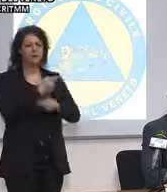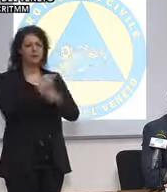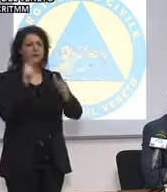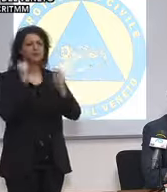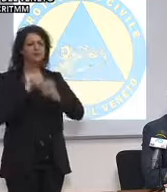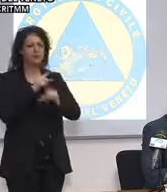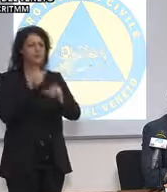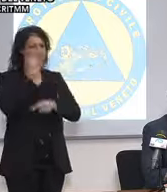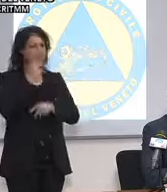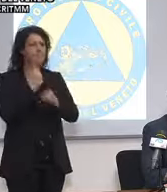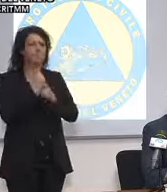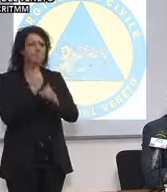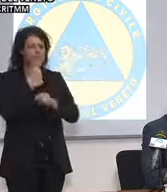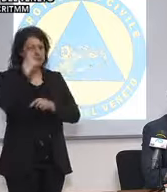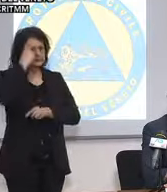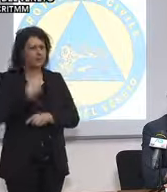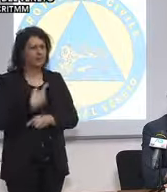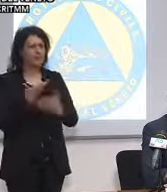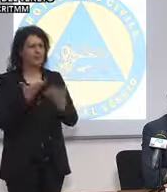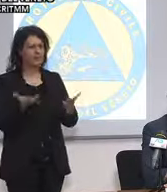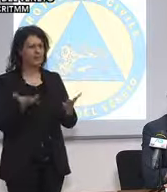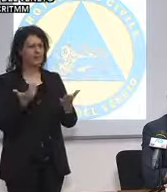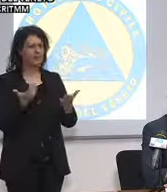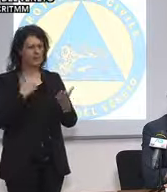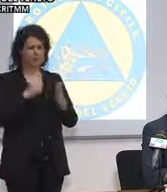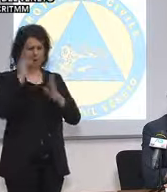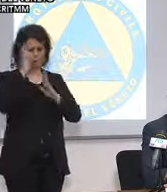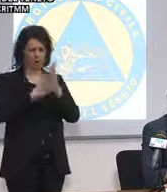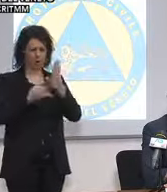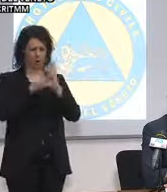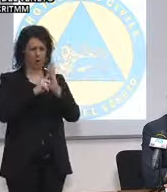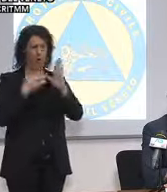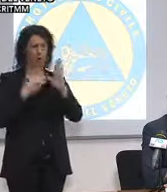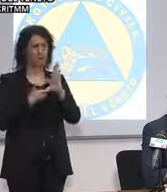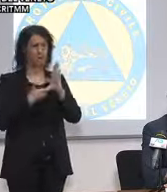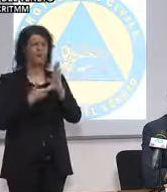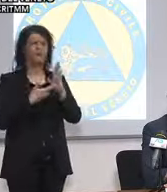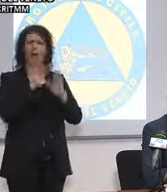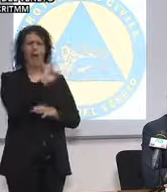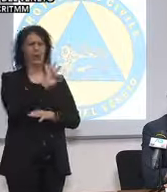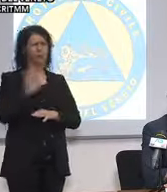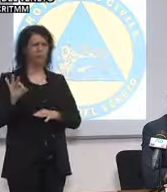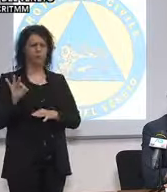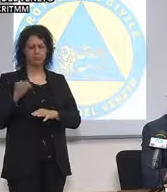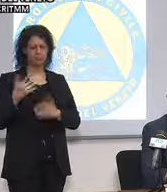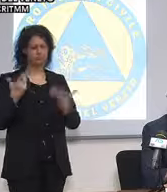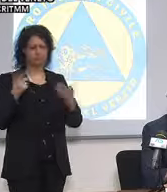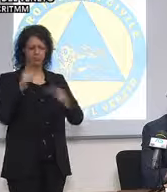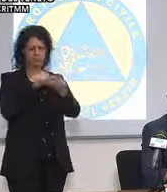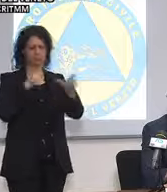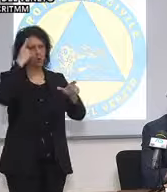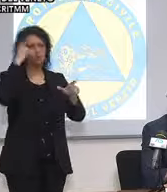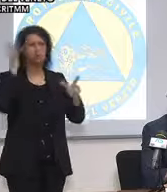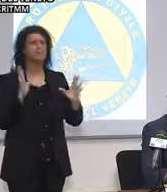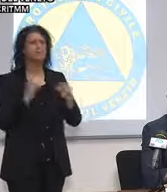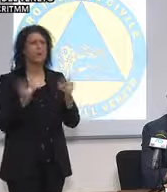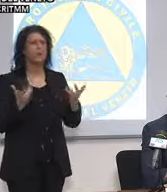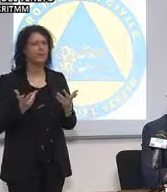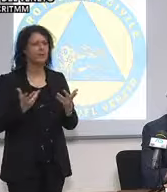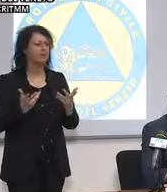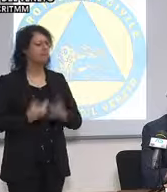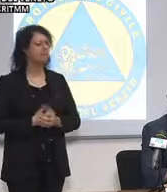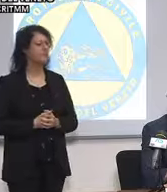sapere questa sfilza di norme, di provvedimenti, su alcuni punti la gente non sa letteralmente che cosa deve fare,